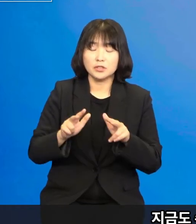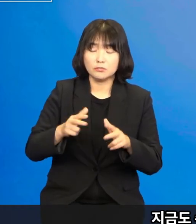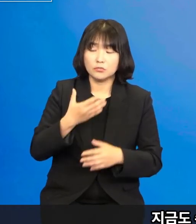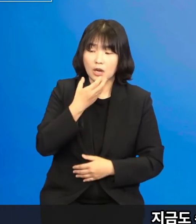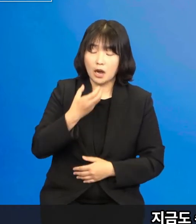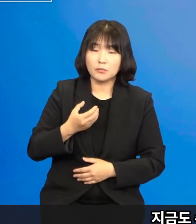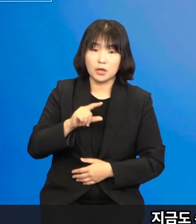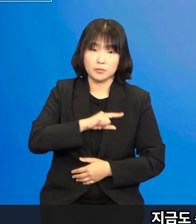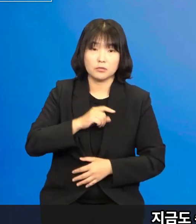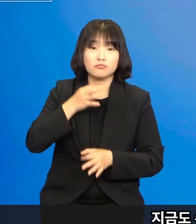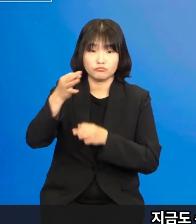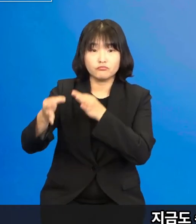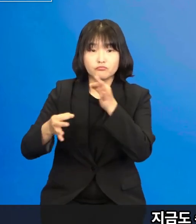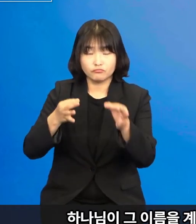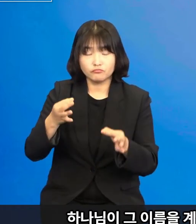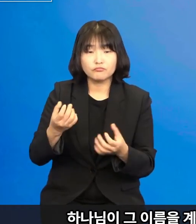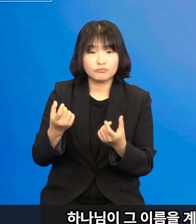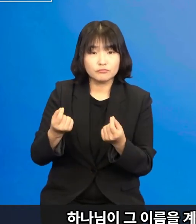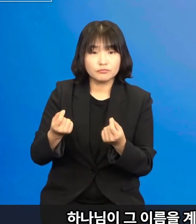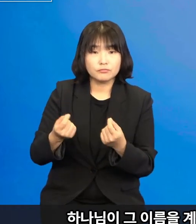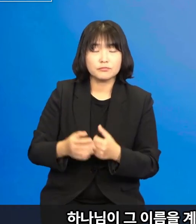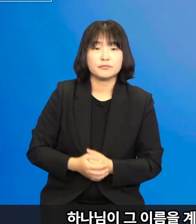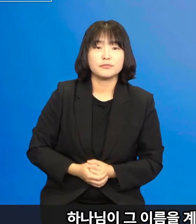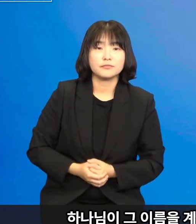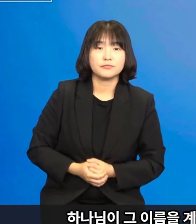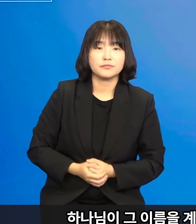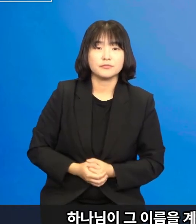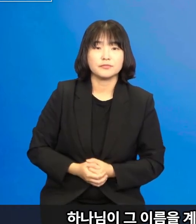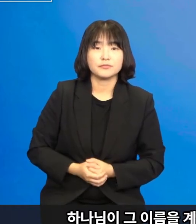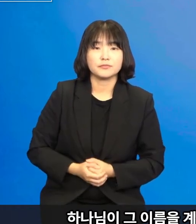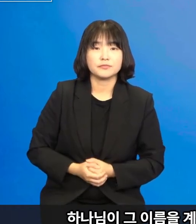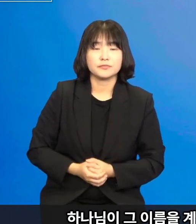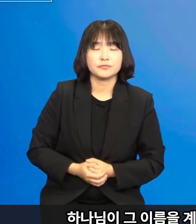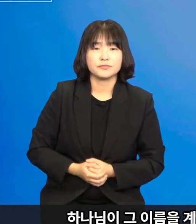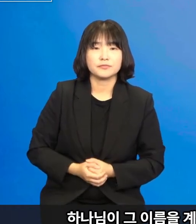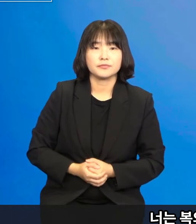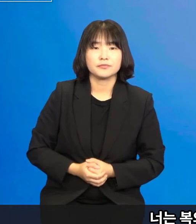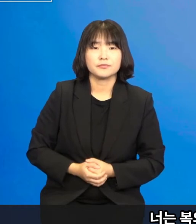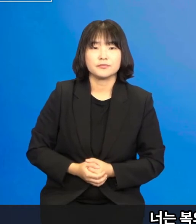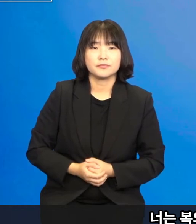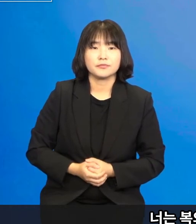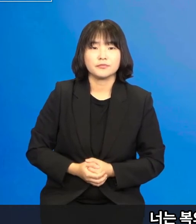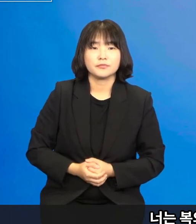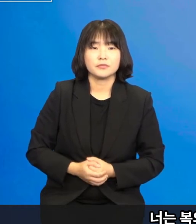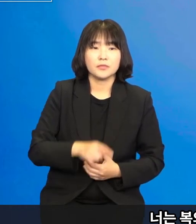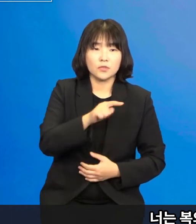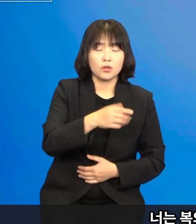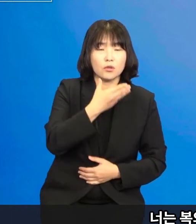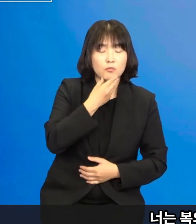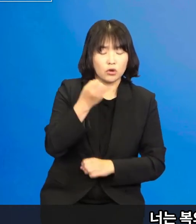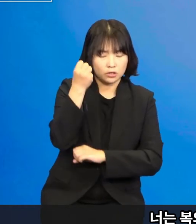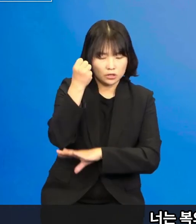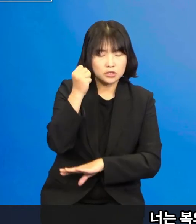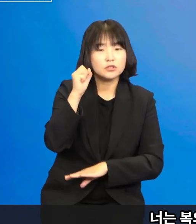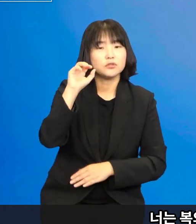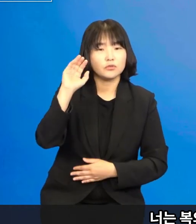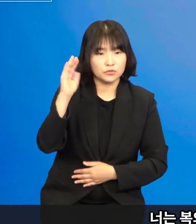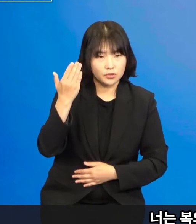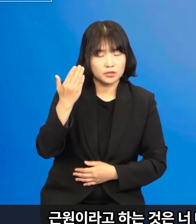지금도 수천 년 지났지만 하나님이 그 이름을 계속 들려지게 하잖아요. 우리에게 너는 복의 근원이 될